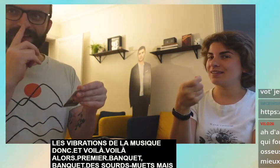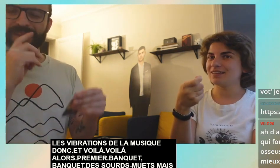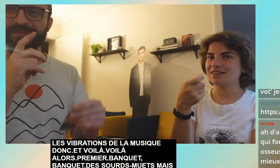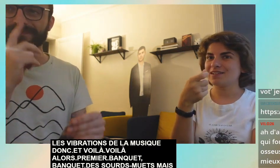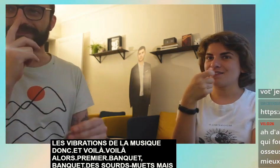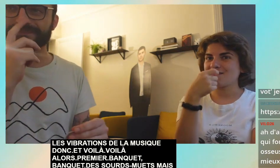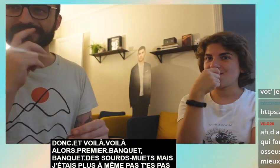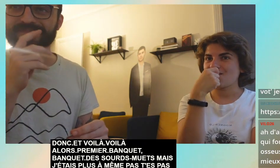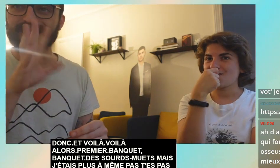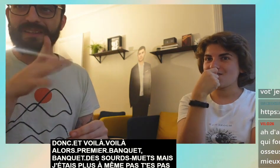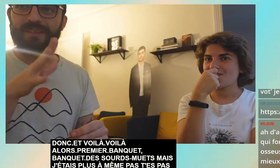Alors,